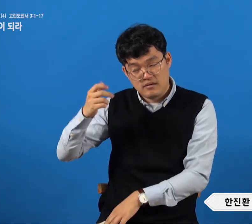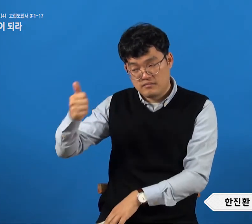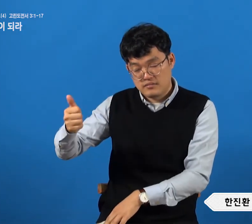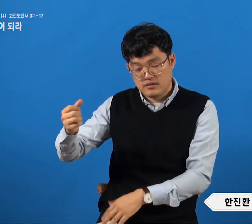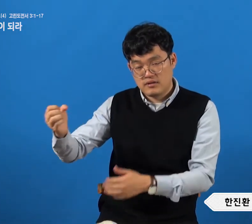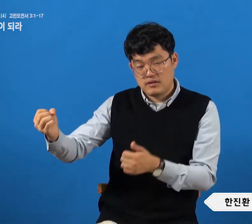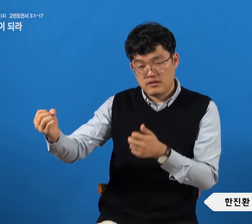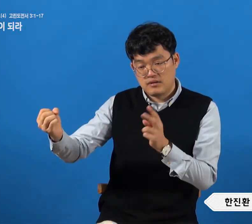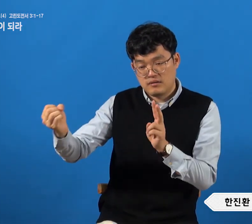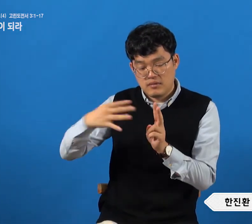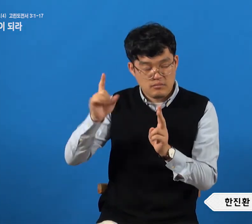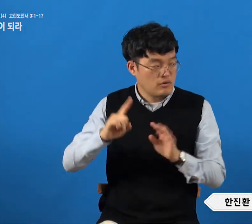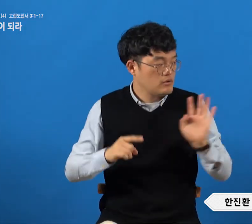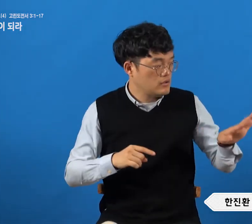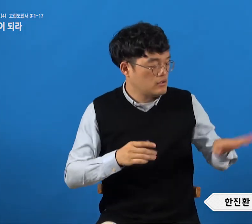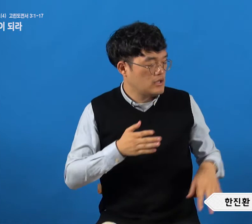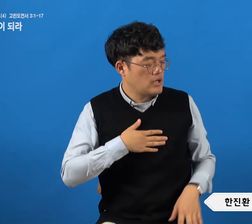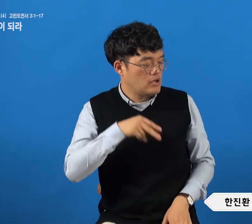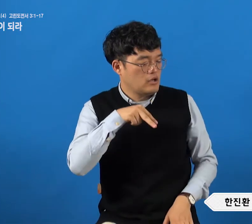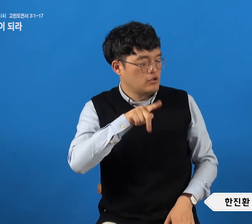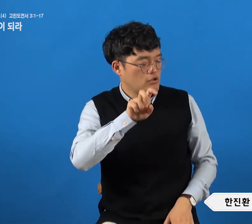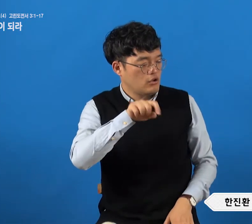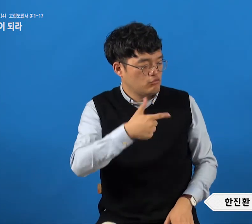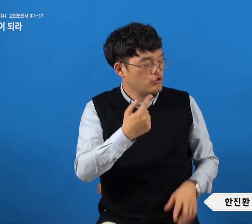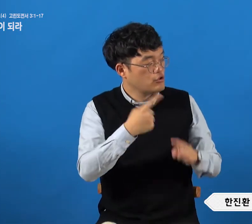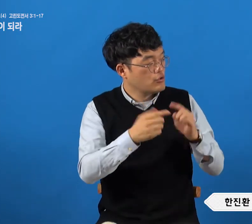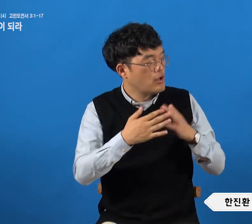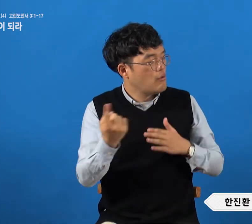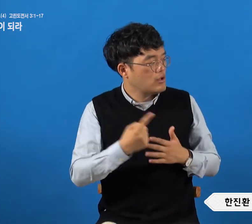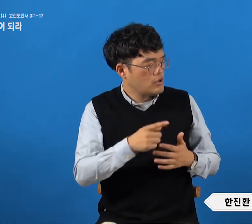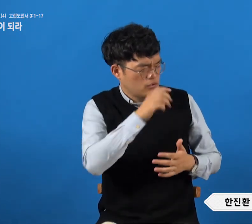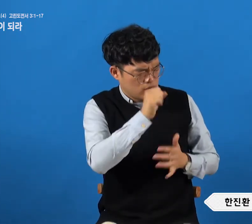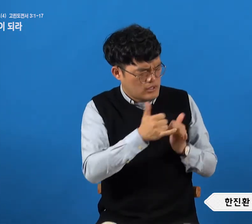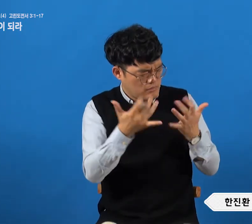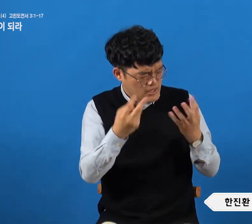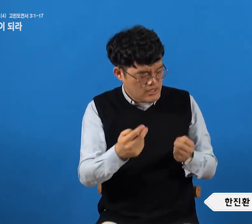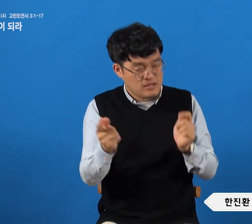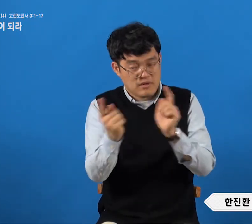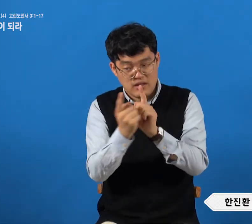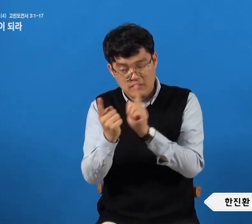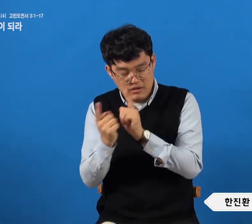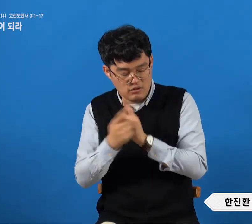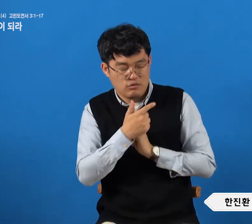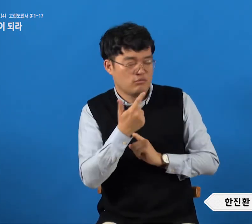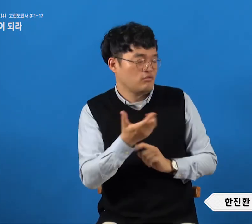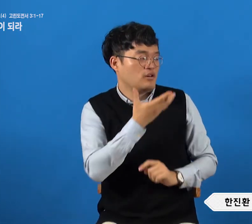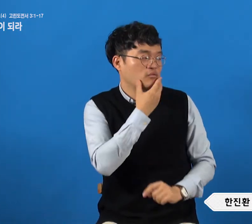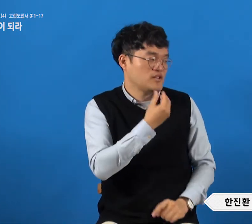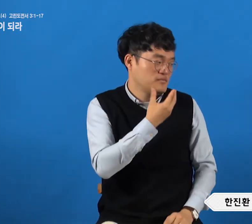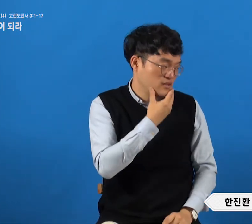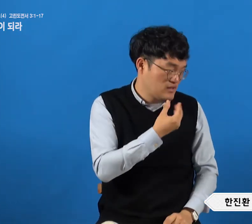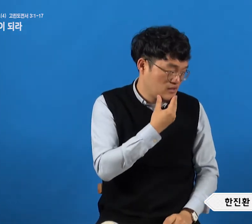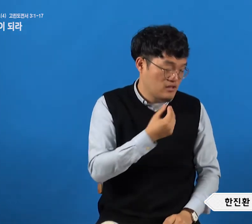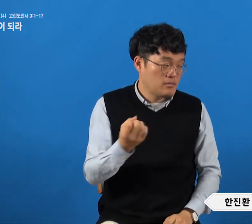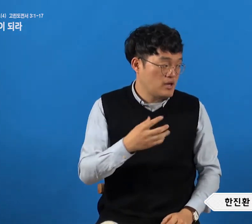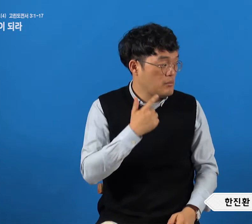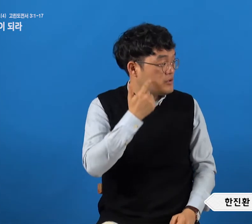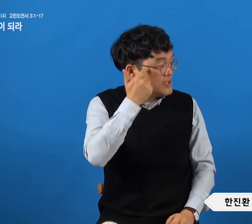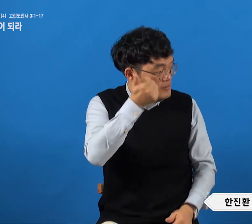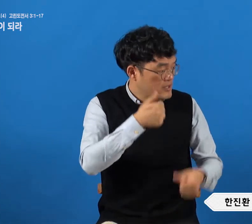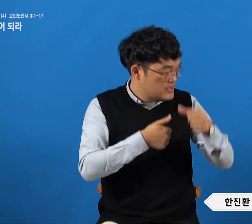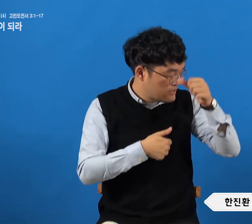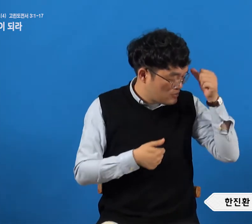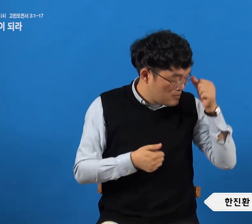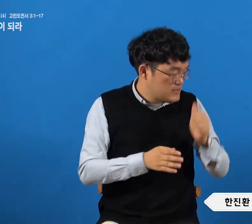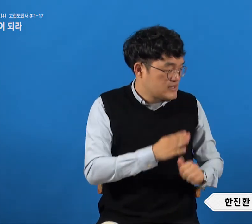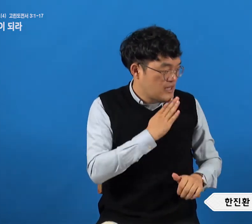이렇게 인사를 하십니다. 서문교회에 와서 좋은 사람들 많이 만나서 너무나 행복했습니다.